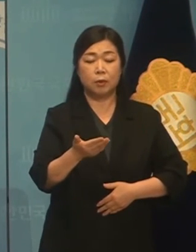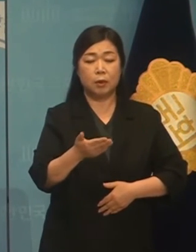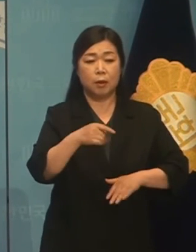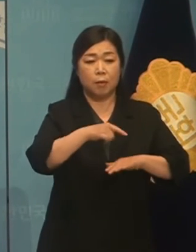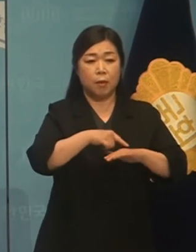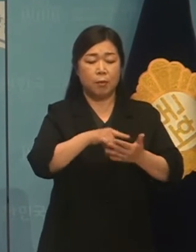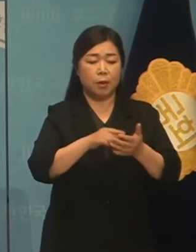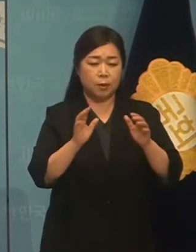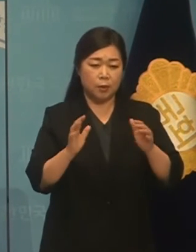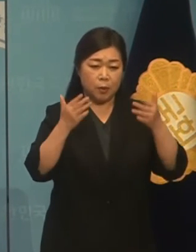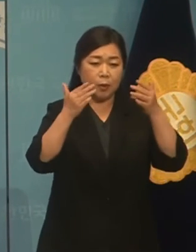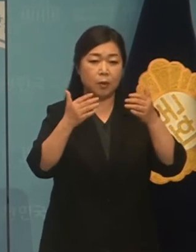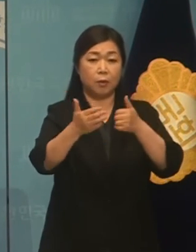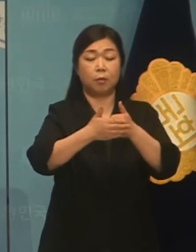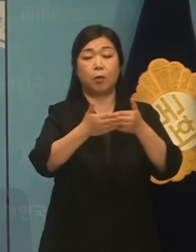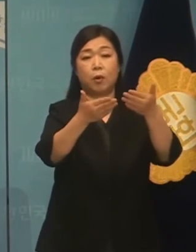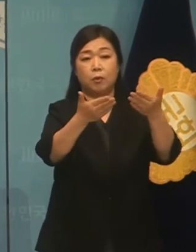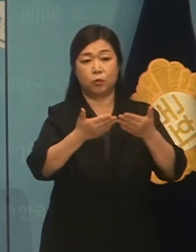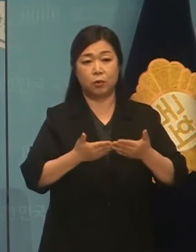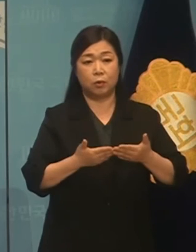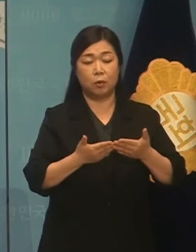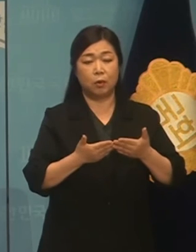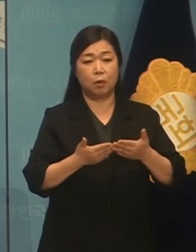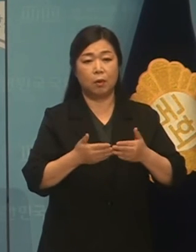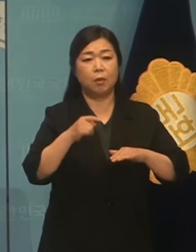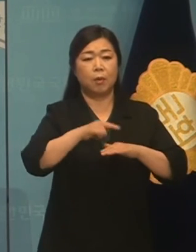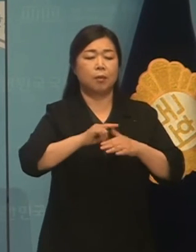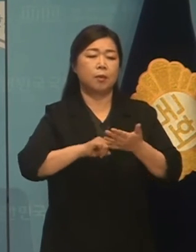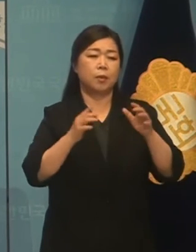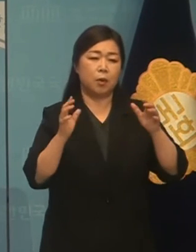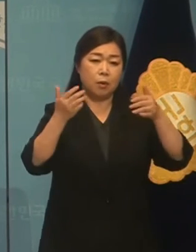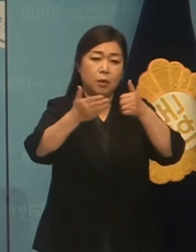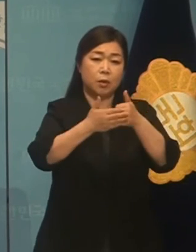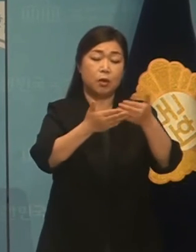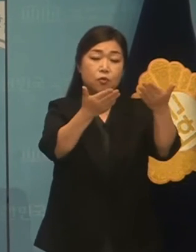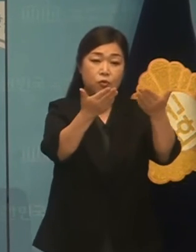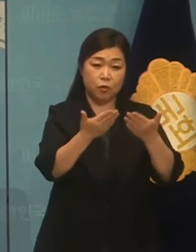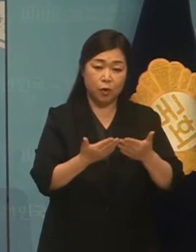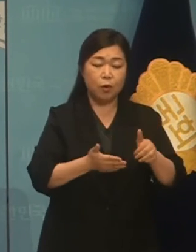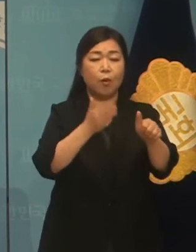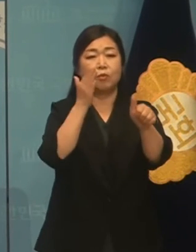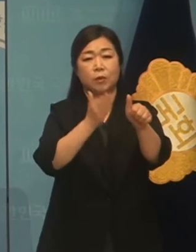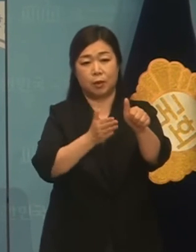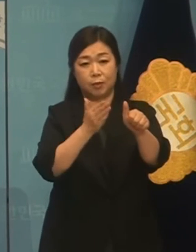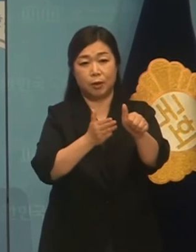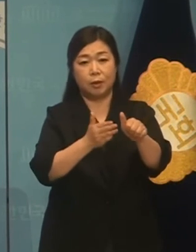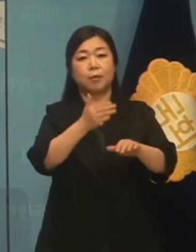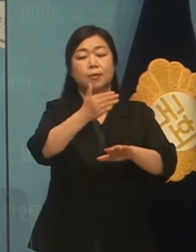뜨겁게 성원해 주시고 열렬히 지지해 주실 것을 부탁드립니다.